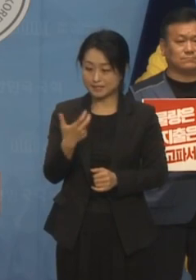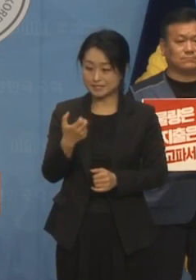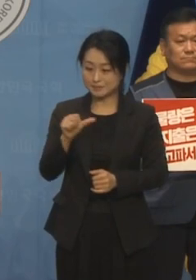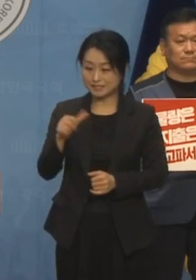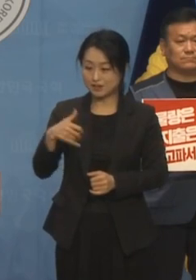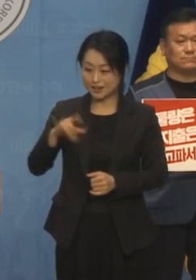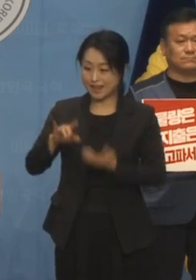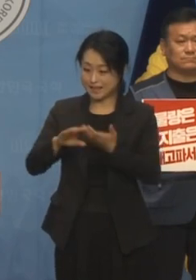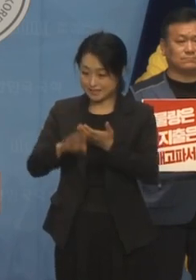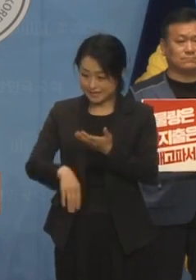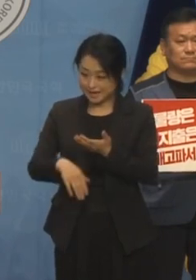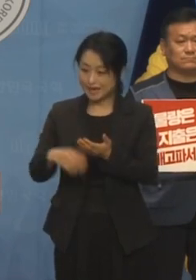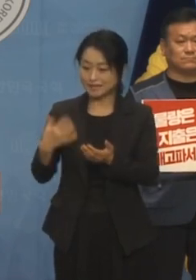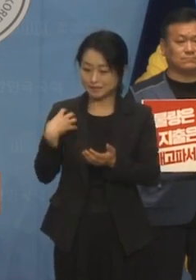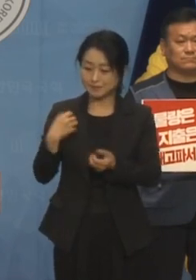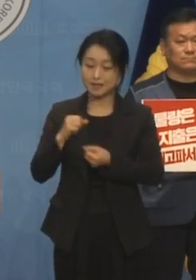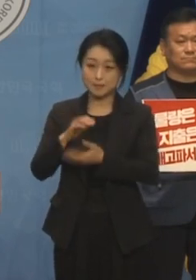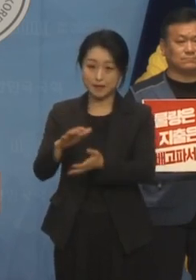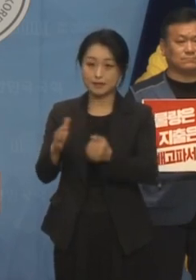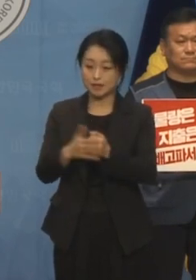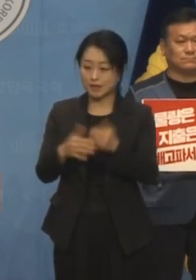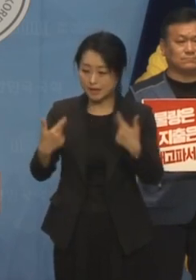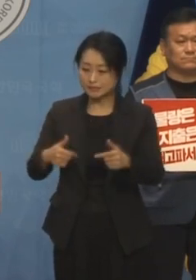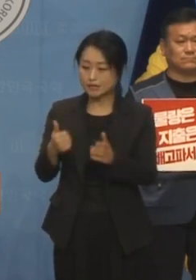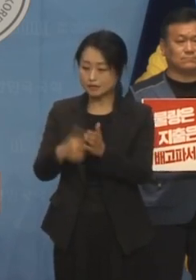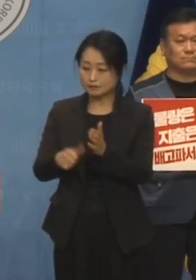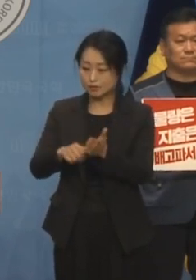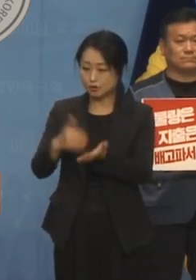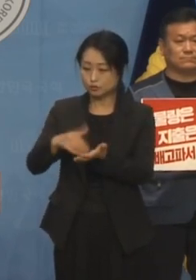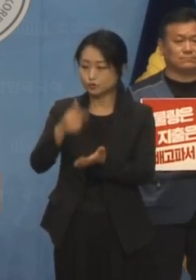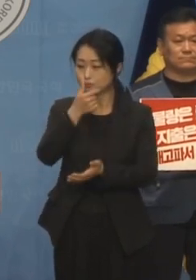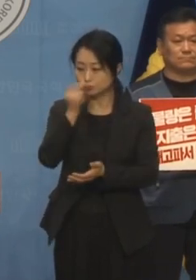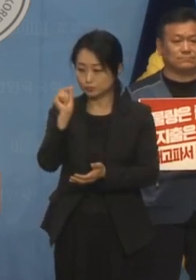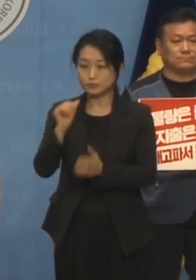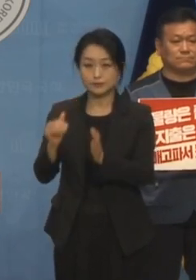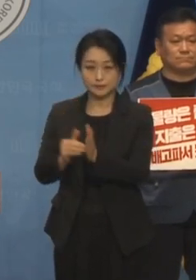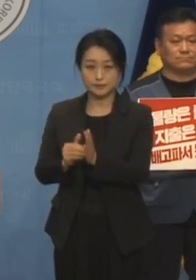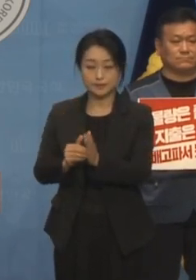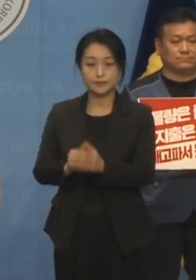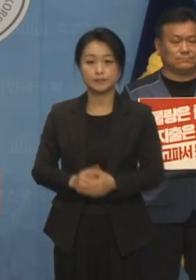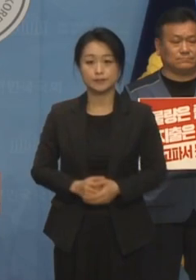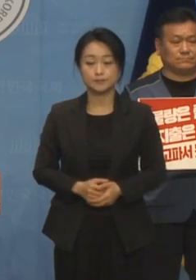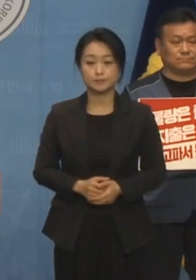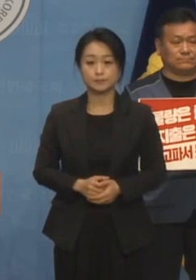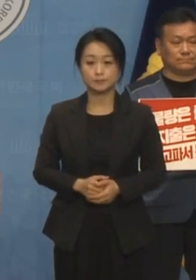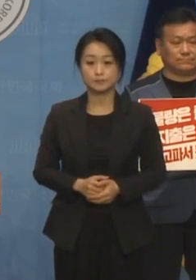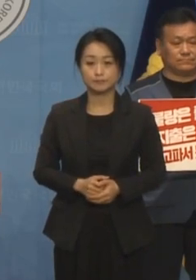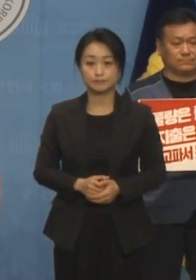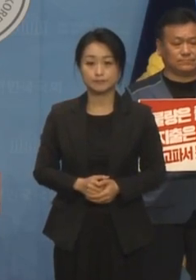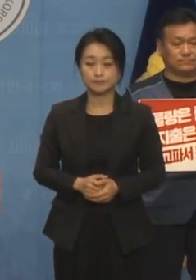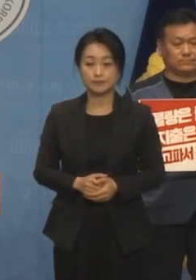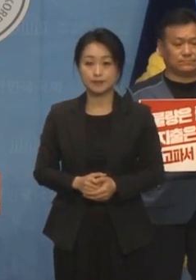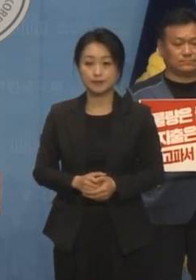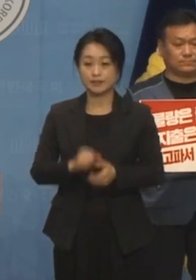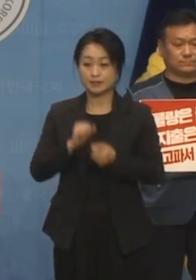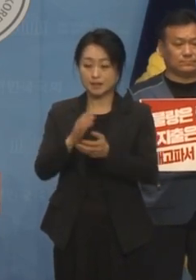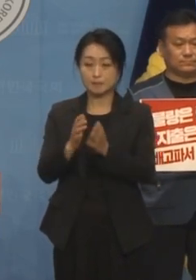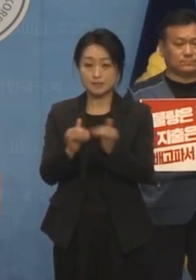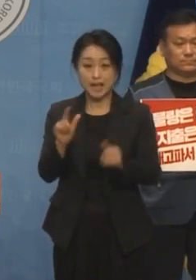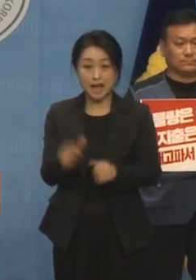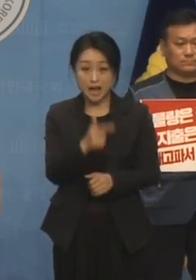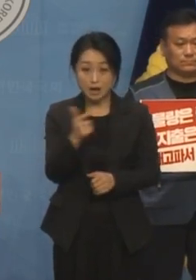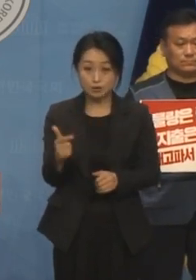있어 상시적 물량 미달 상황에 놓여 있었습니다. 제일 적게 배송한 택배 종사자는